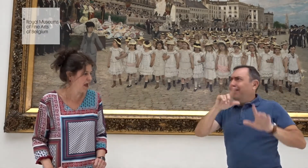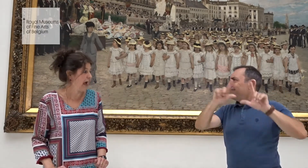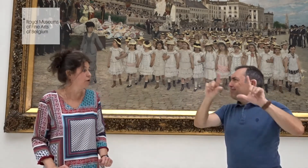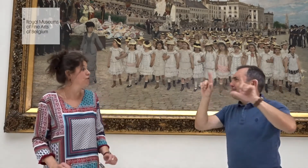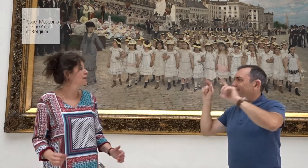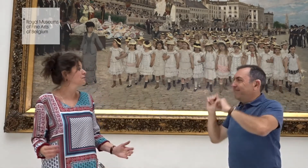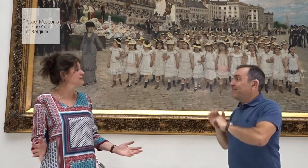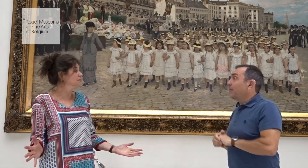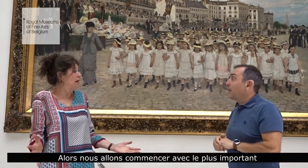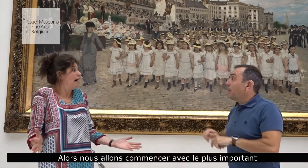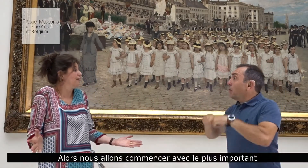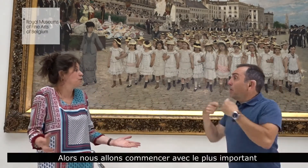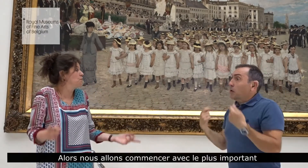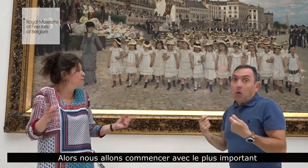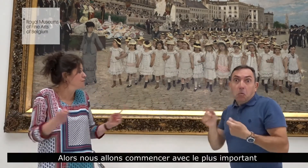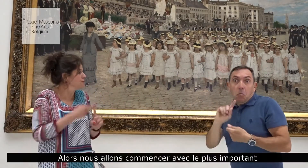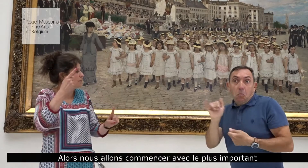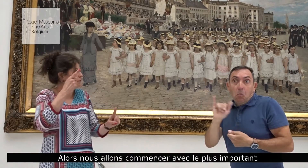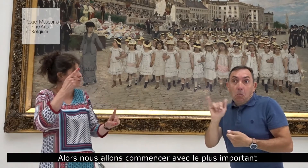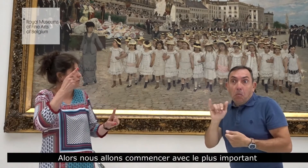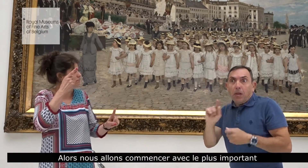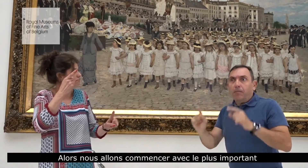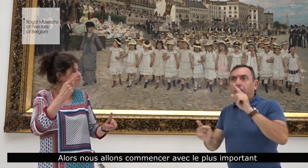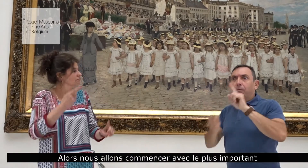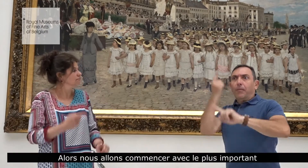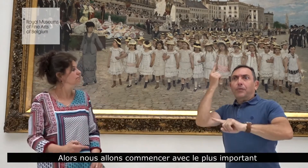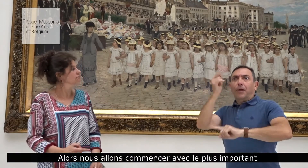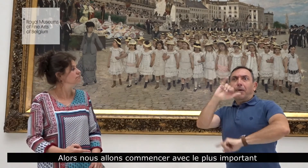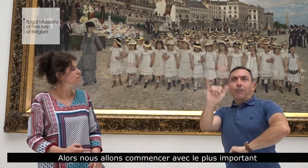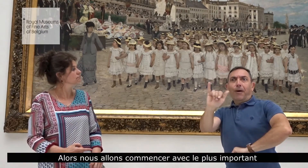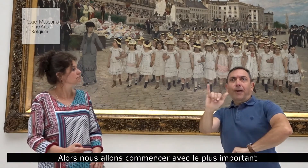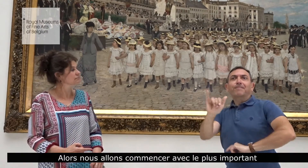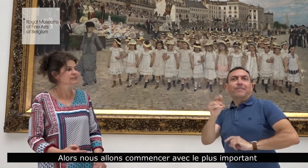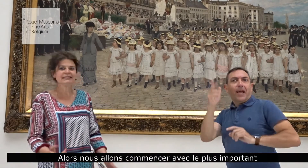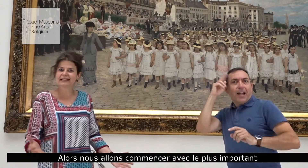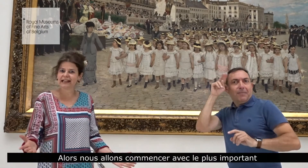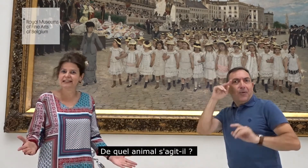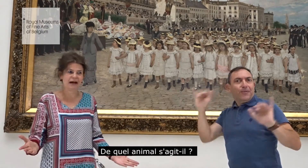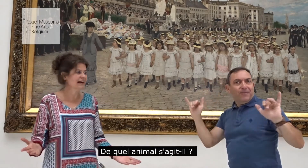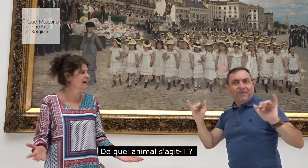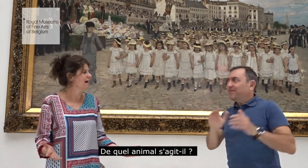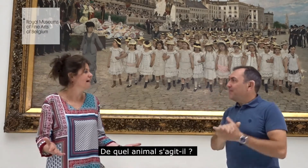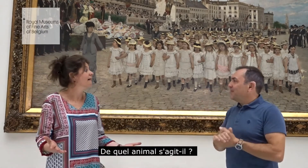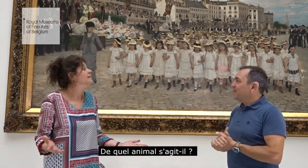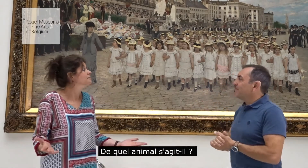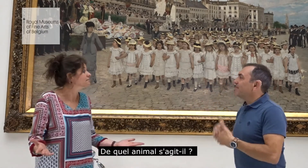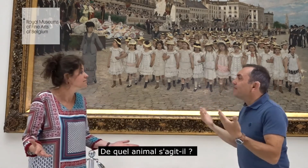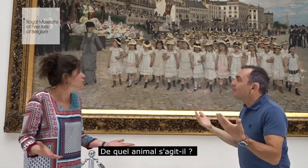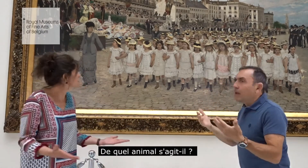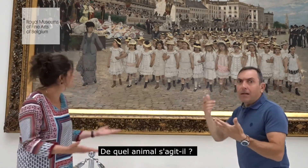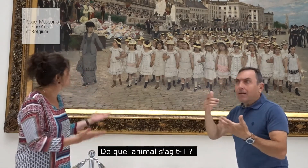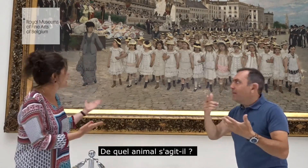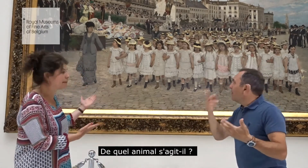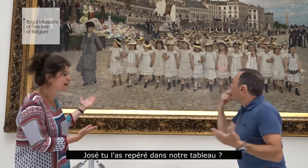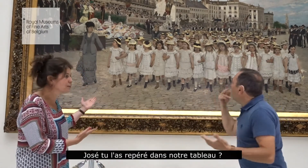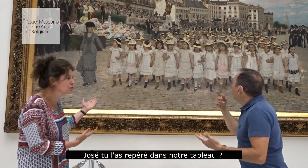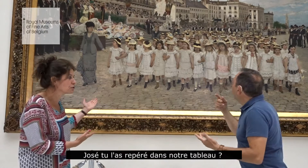Alors on va commencer avec le plus important. C'est quel animal? José, tu l'as repéré dans notre